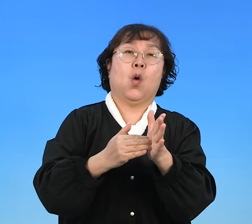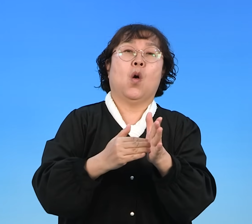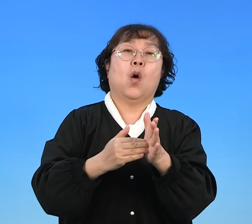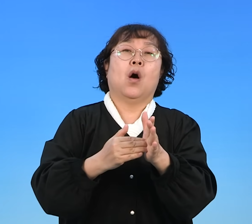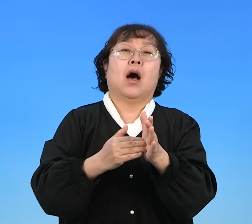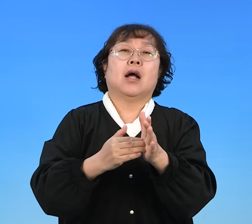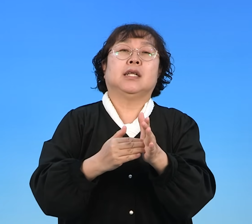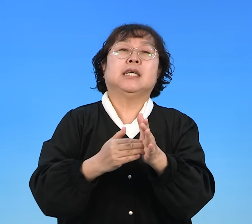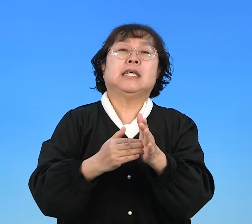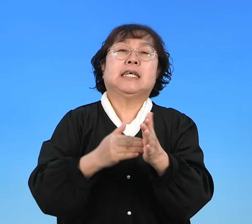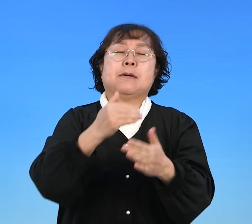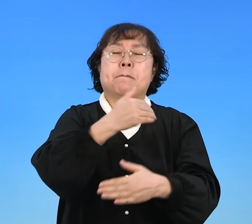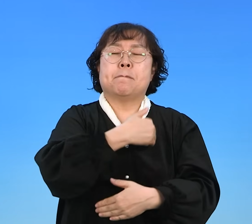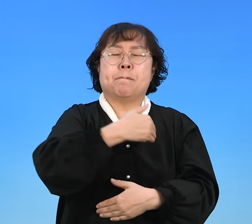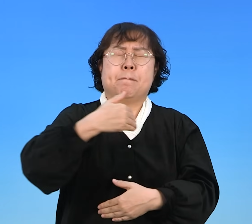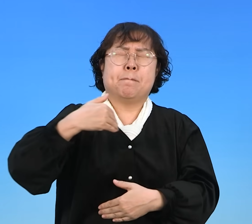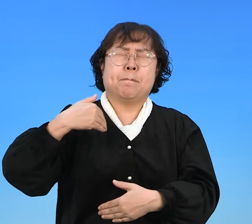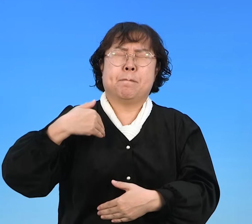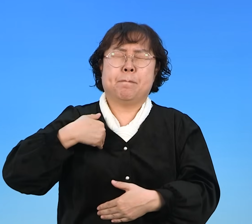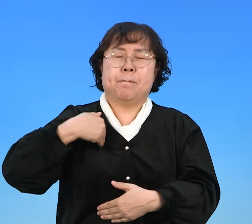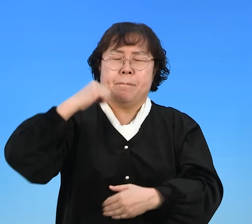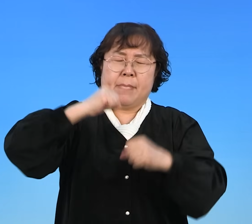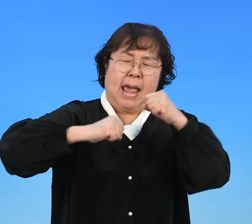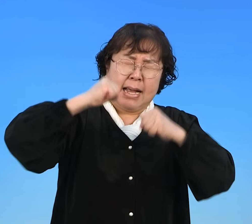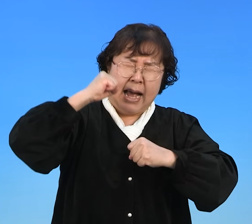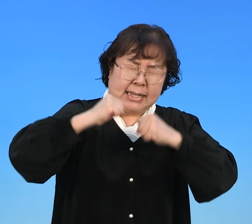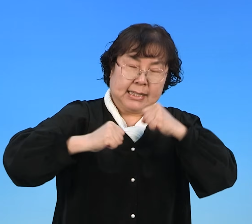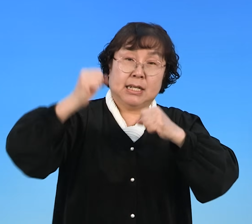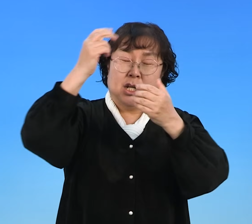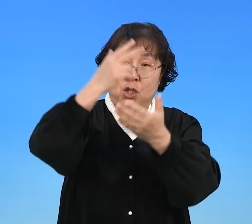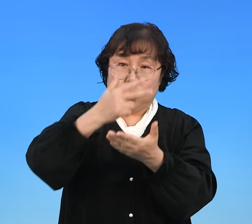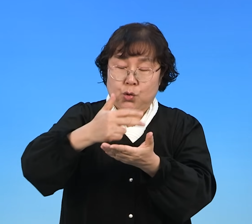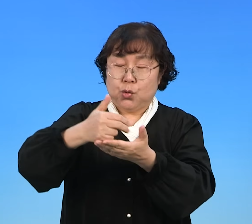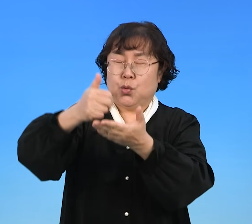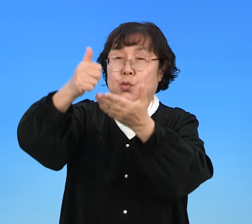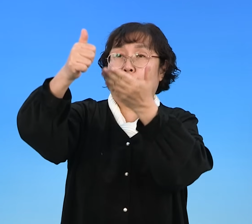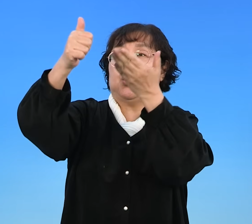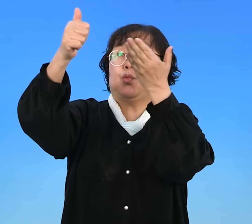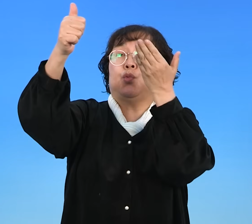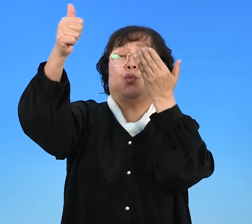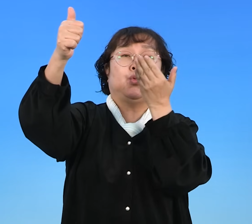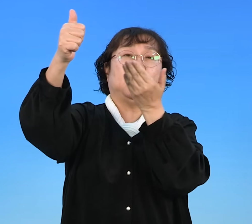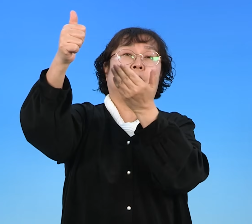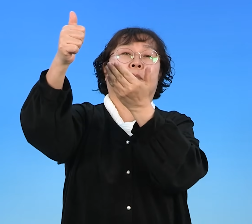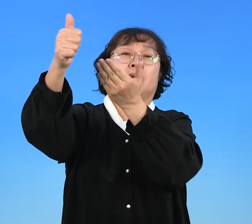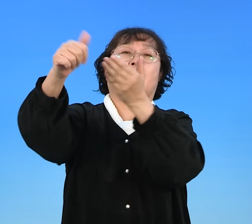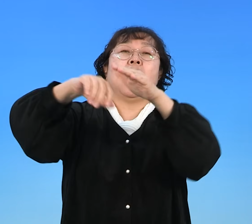일하신 하나님, 그 하나님을 찬양합니다. 능히 하실 주님께